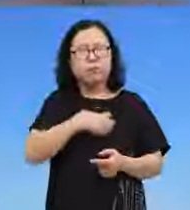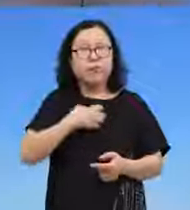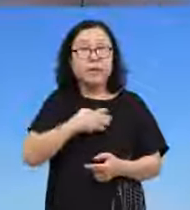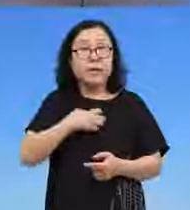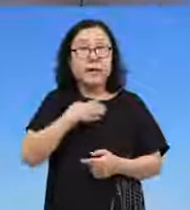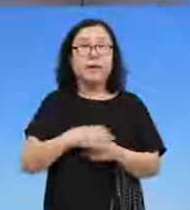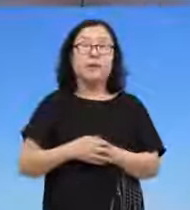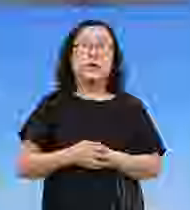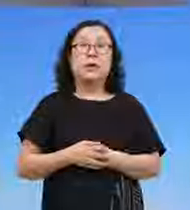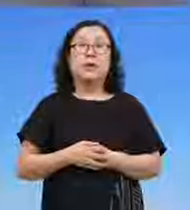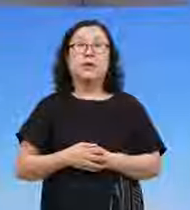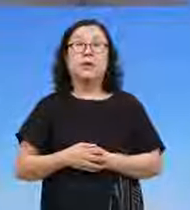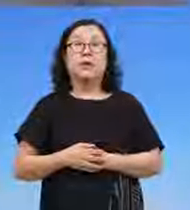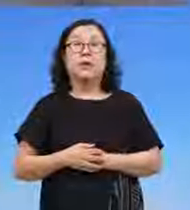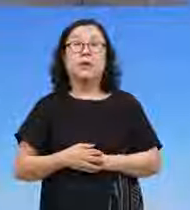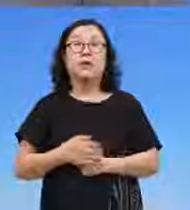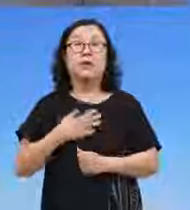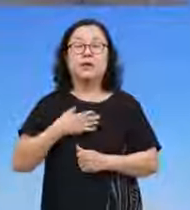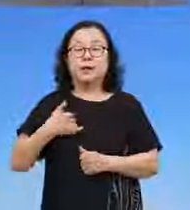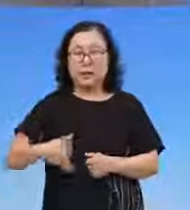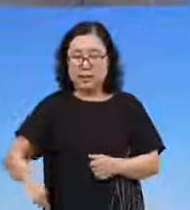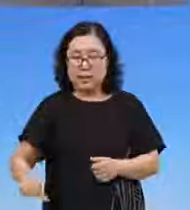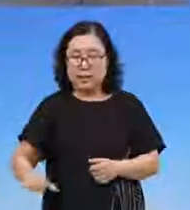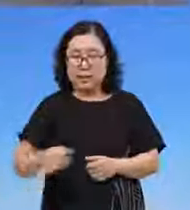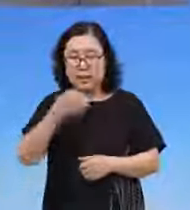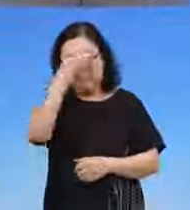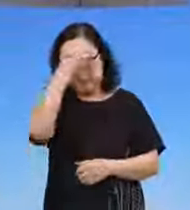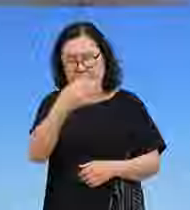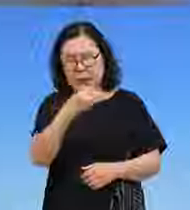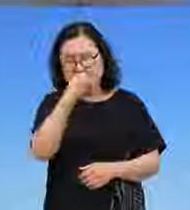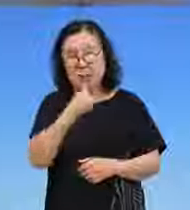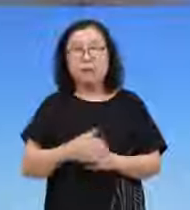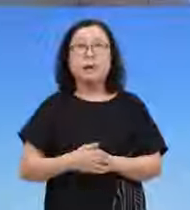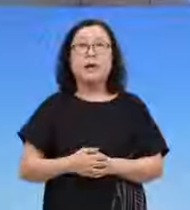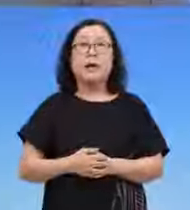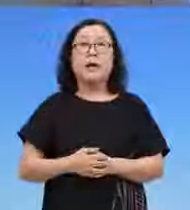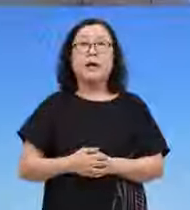저는 우리 아이들에게 시간 내서 미안한 게 있습니다.